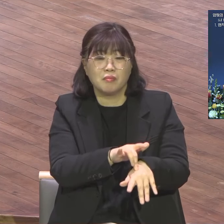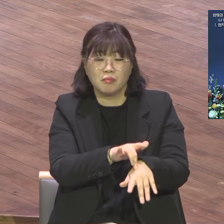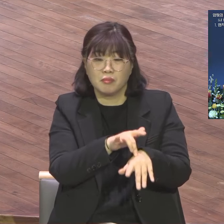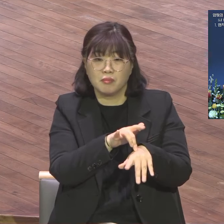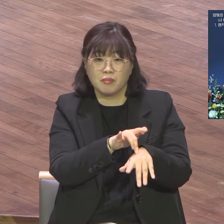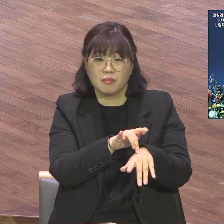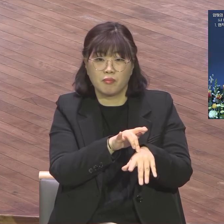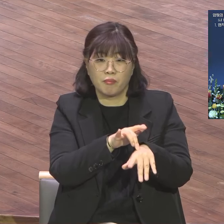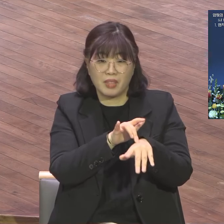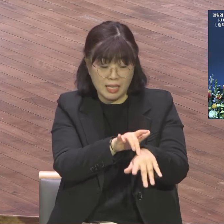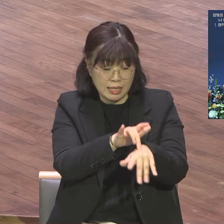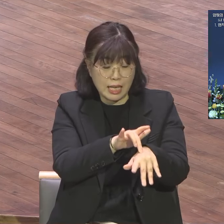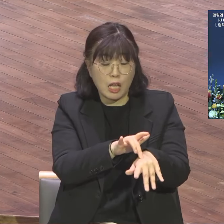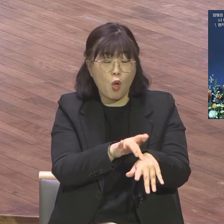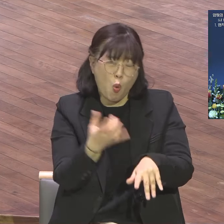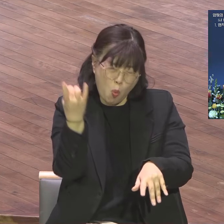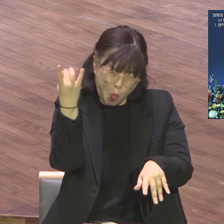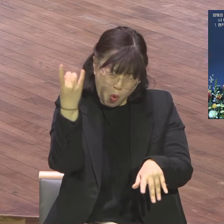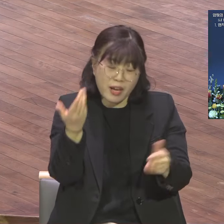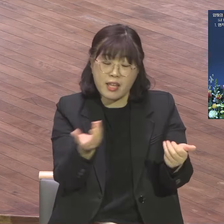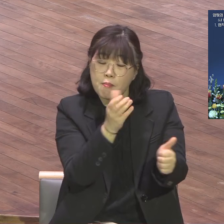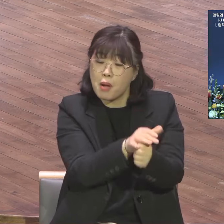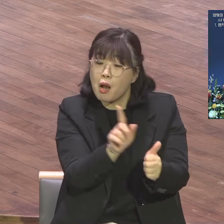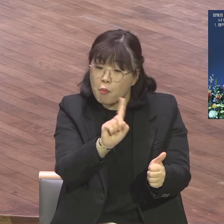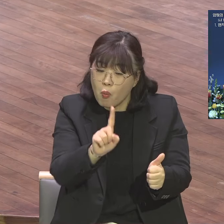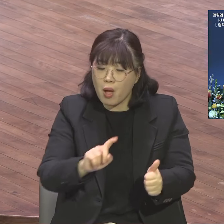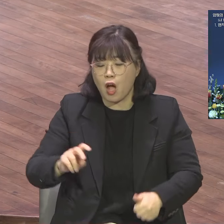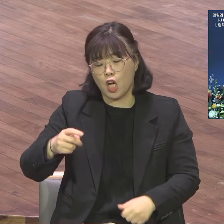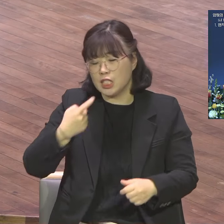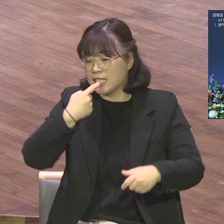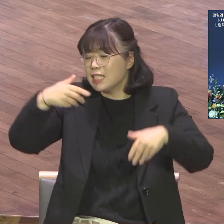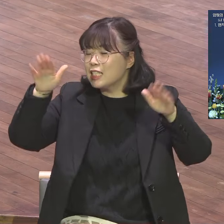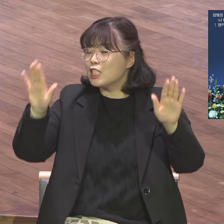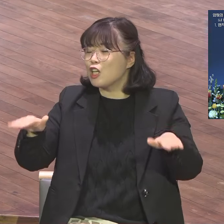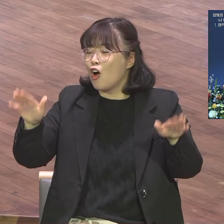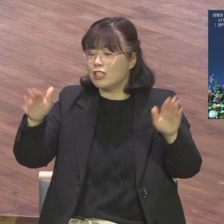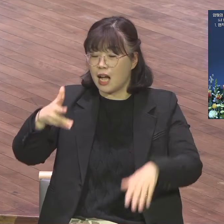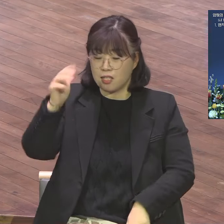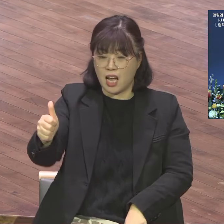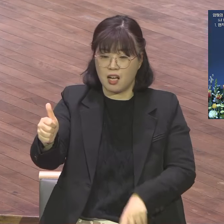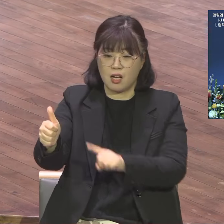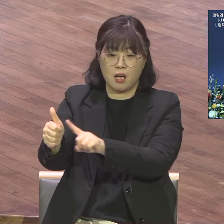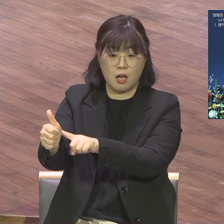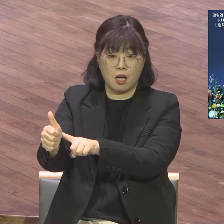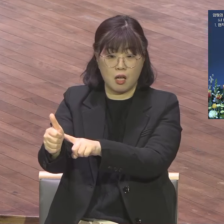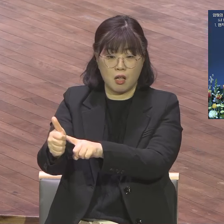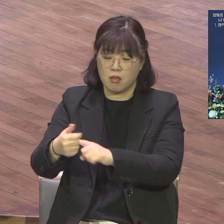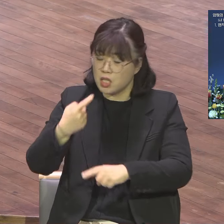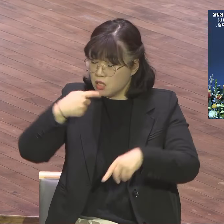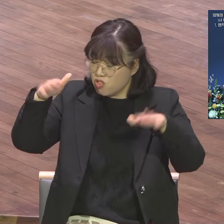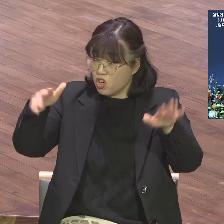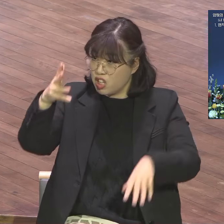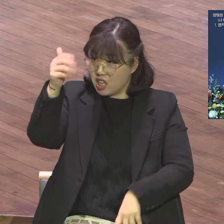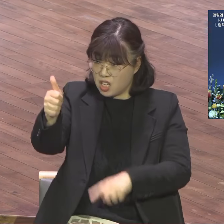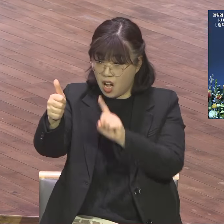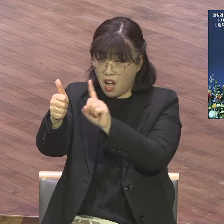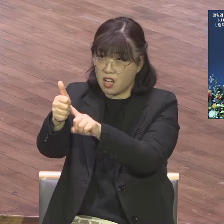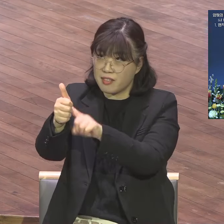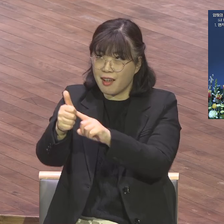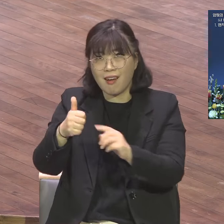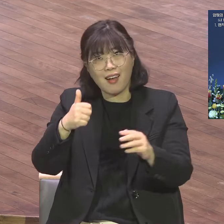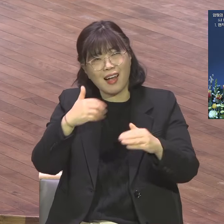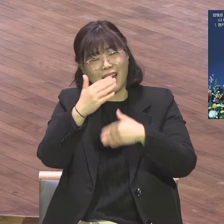사단은요 천사장이었어요. 그런데 이 천사장이 타락해가지고 사단